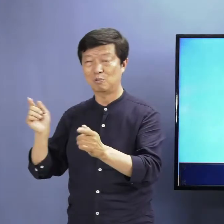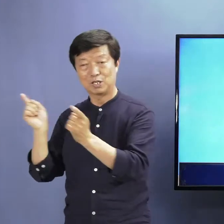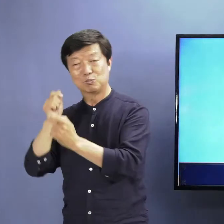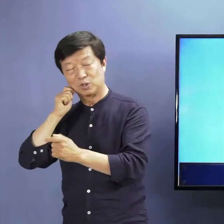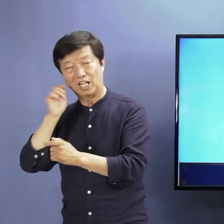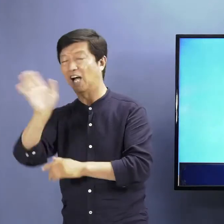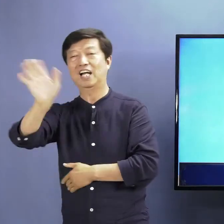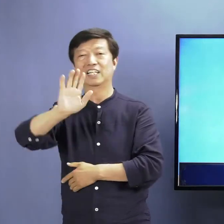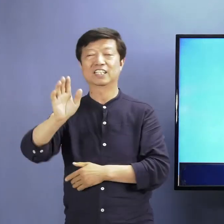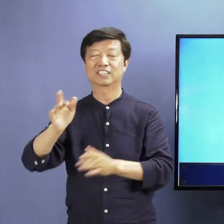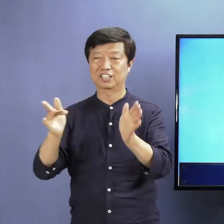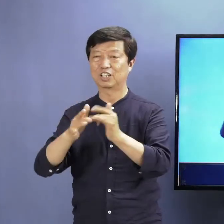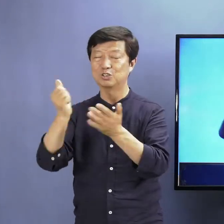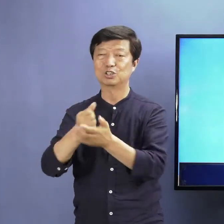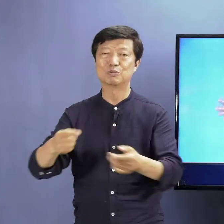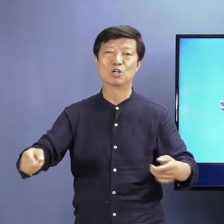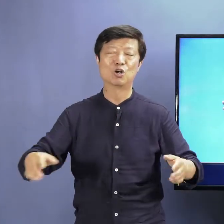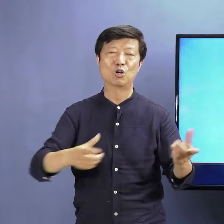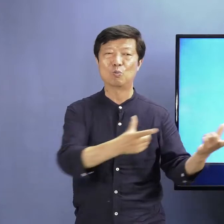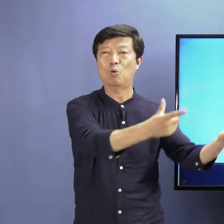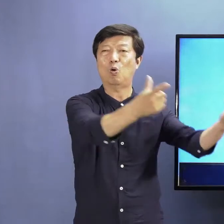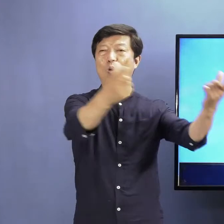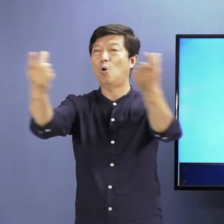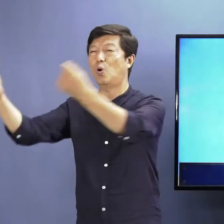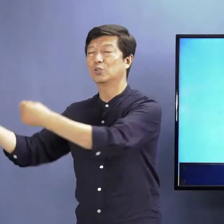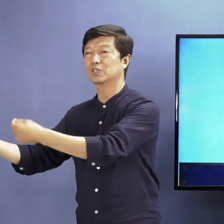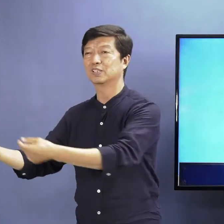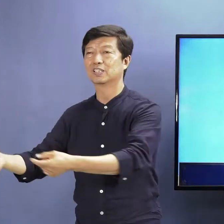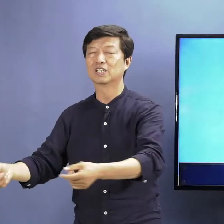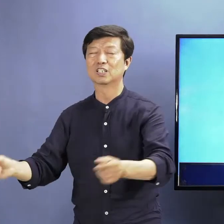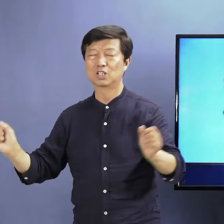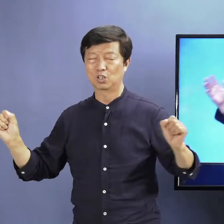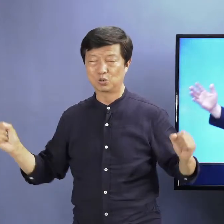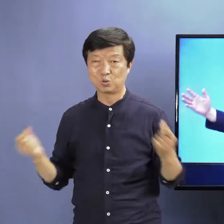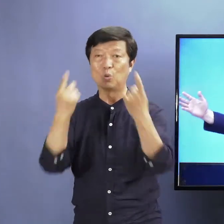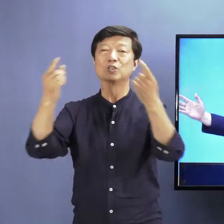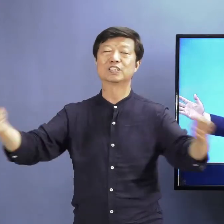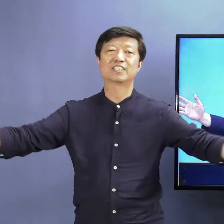없어요. 동시에 다 들으실 수가 있어요. 동시에. 클리네의 역사.